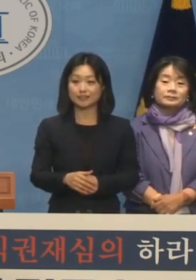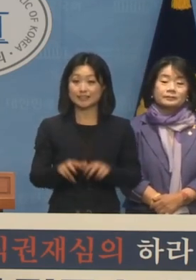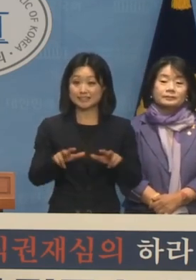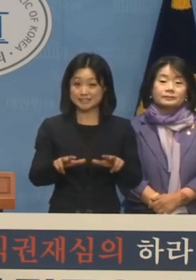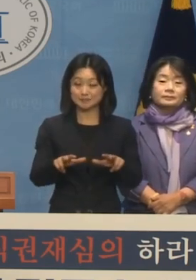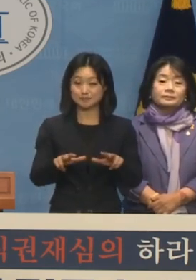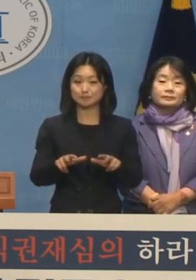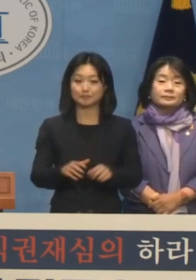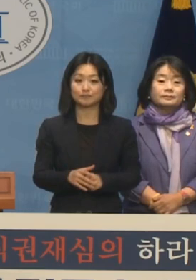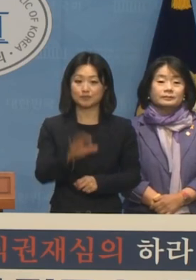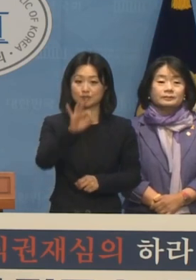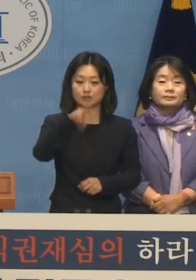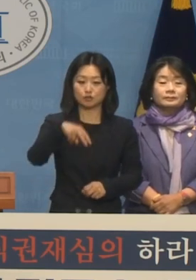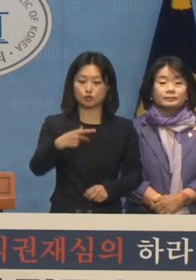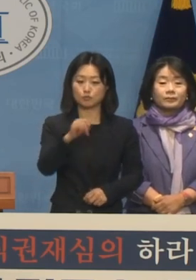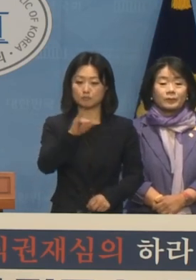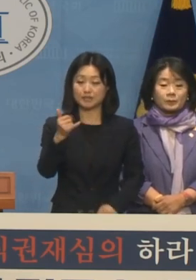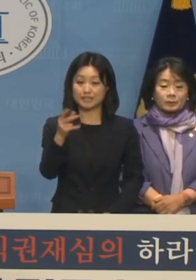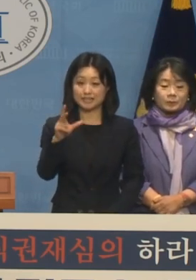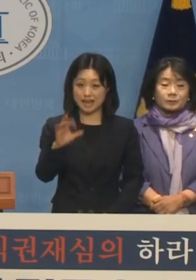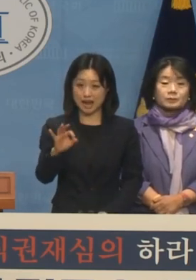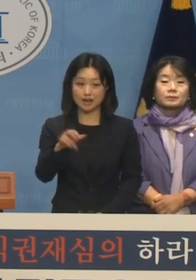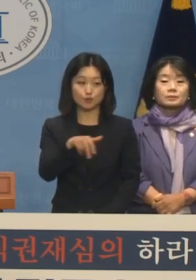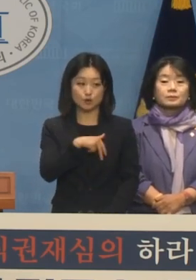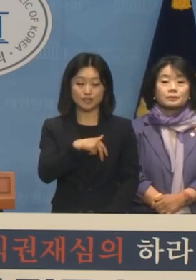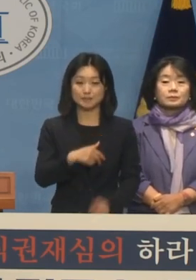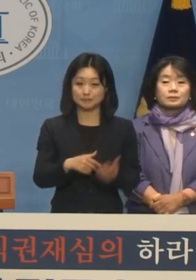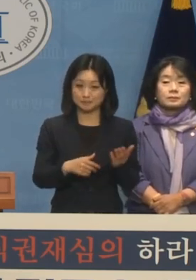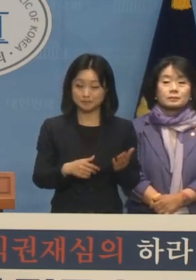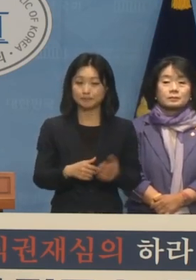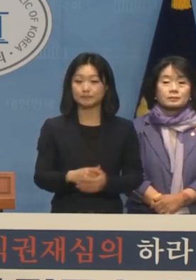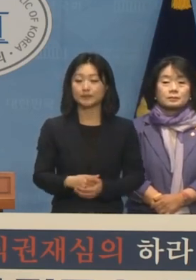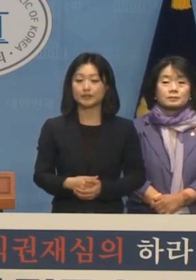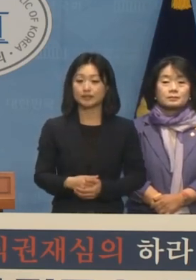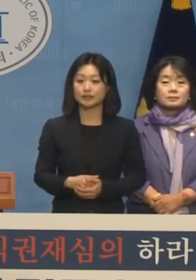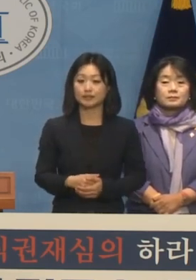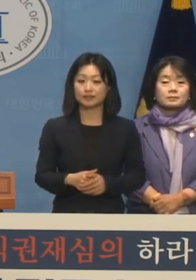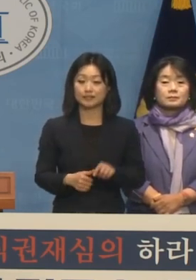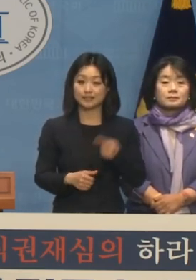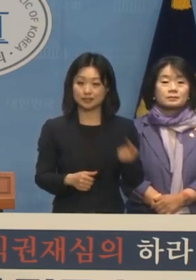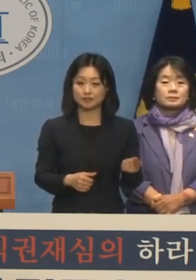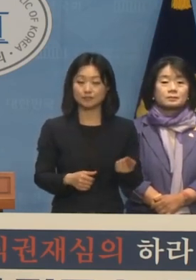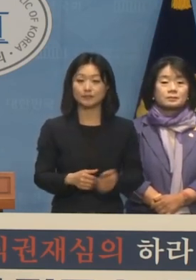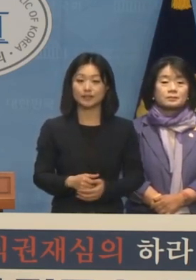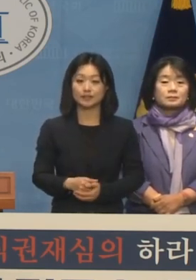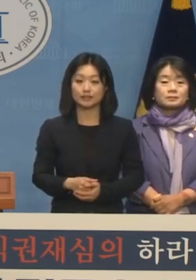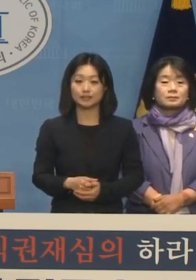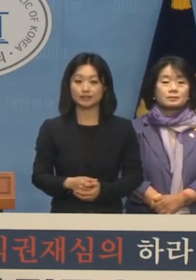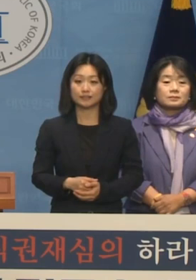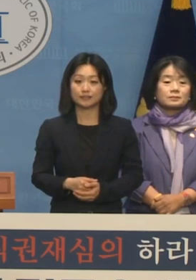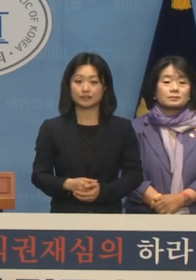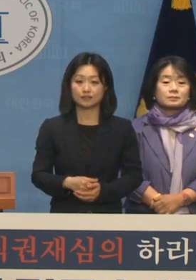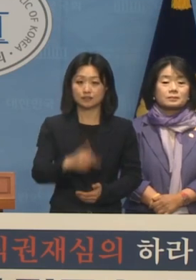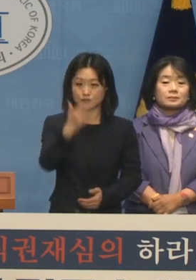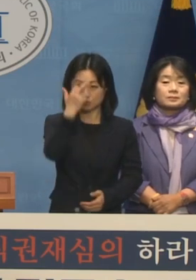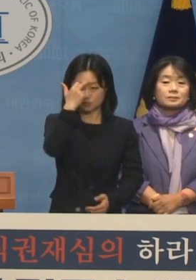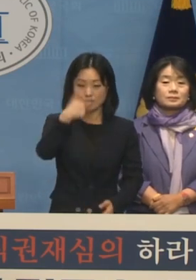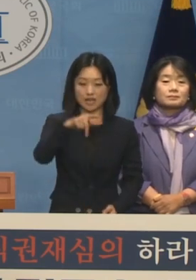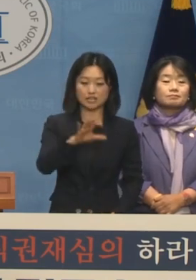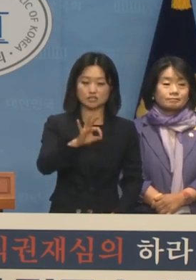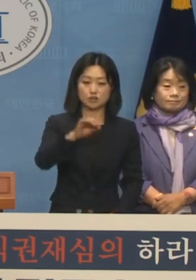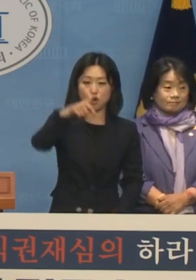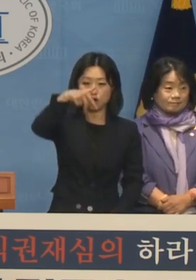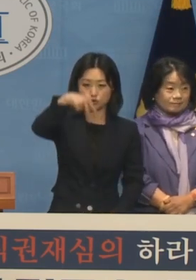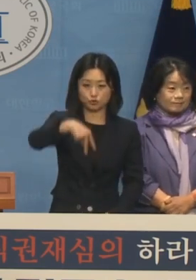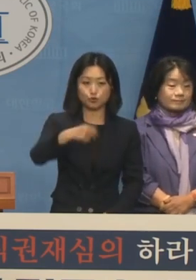방금 말씀해주신 윤미향 의원님 오늘 함께해 주셨고요. 그리고 그 윤미향 의원님 옆에 계신 최정규 변호사님